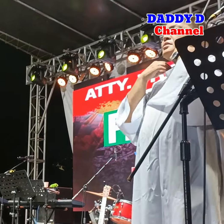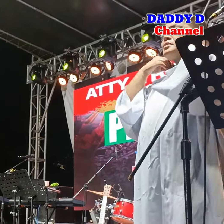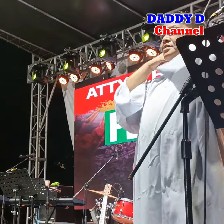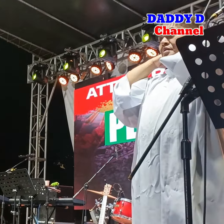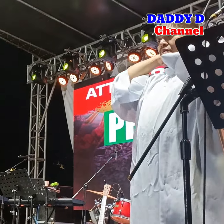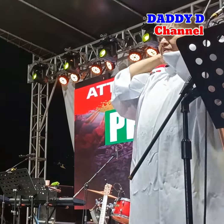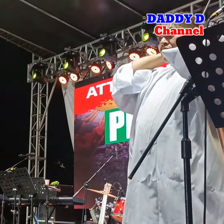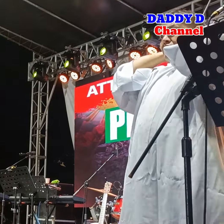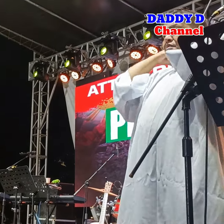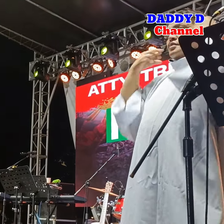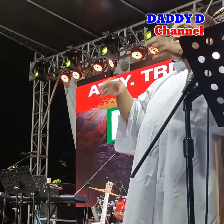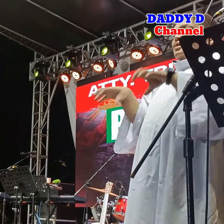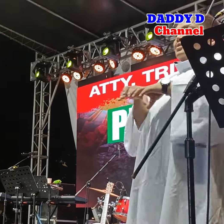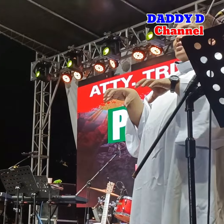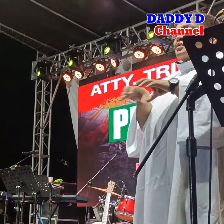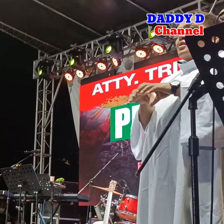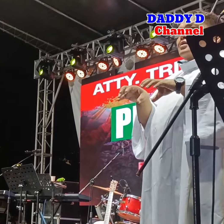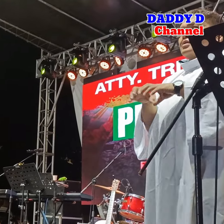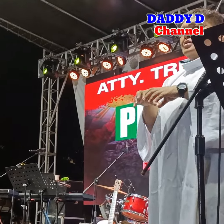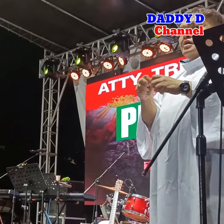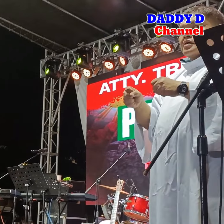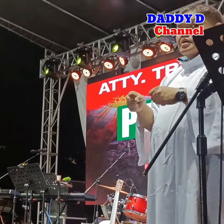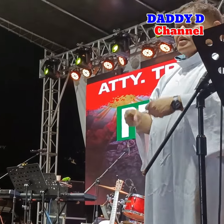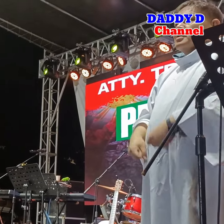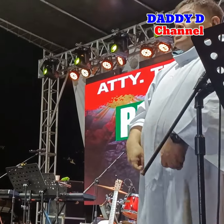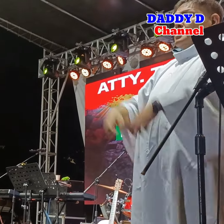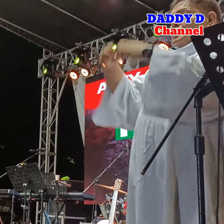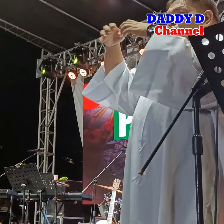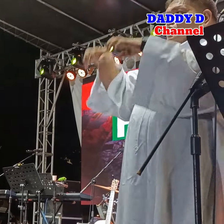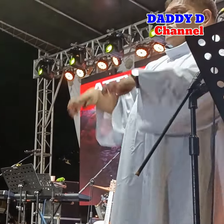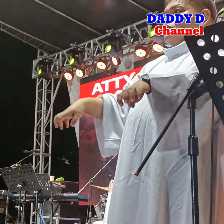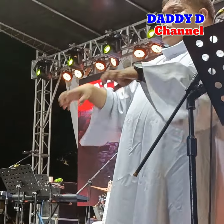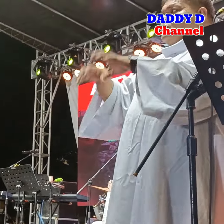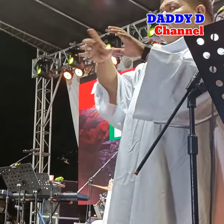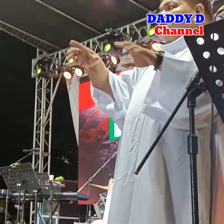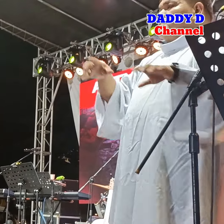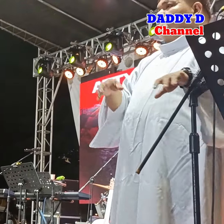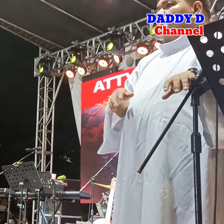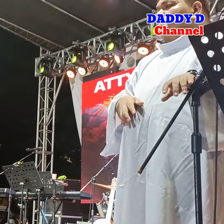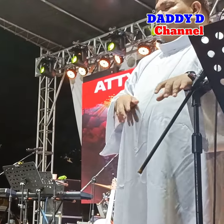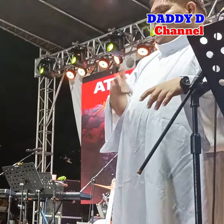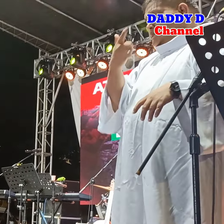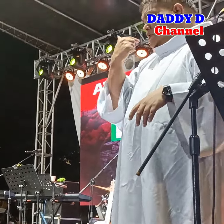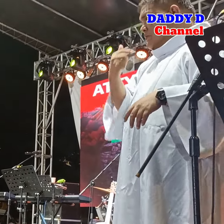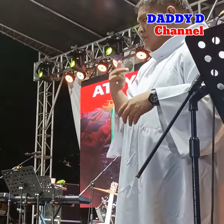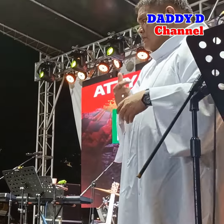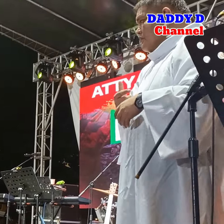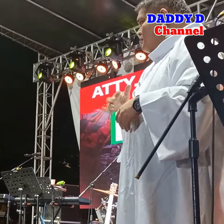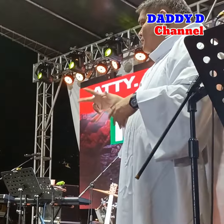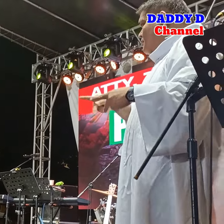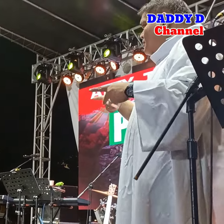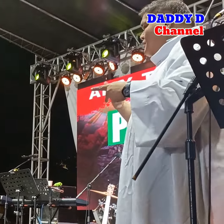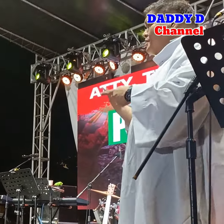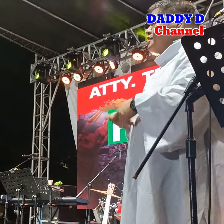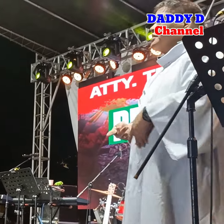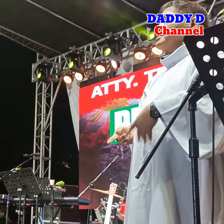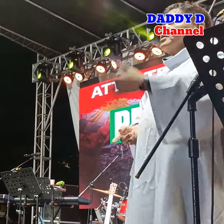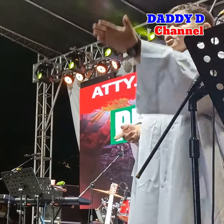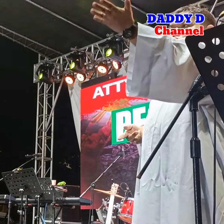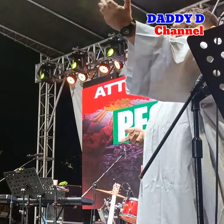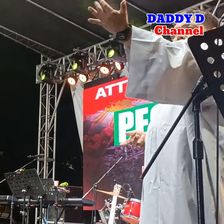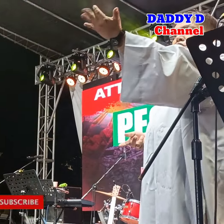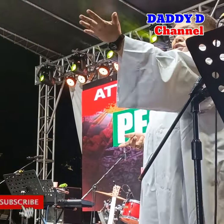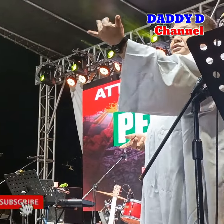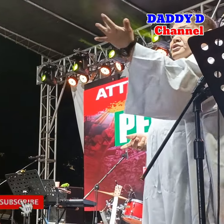Magtrabaho ka naman. Magtrabaho ka naman. Kasi ang mga taong bayan na naniningil